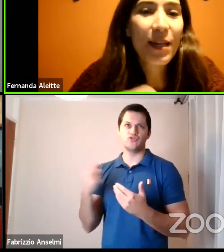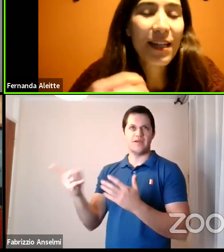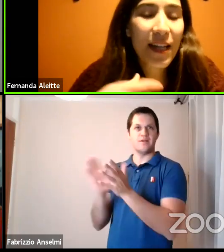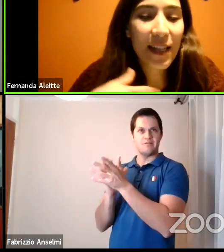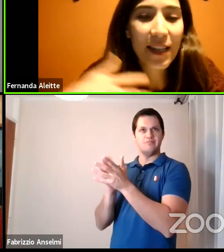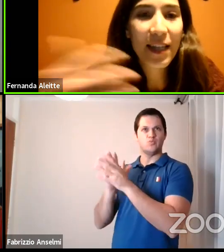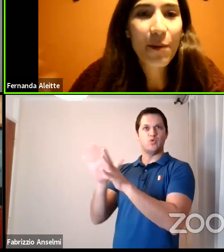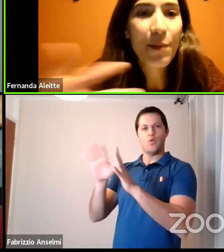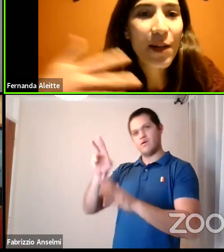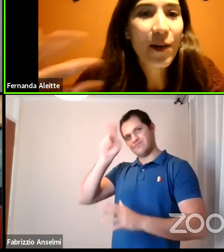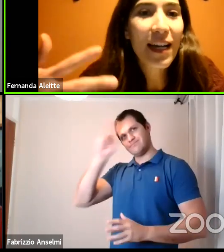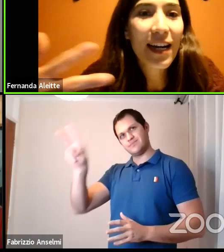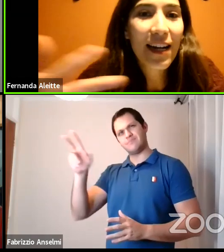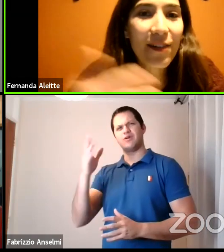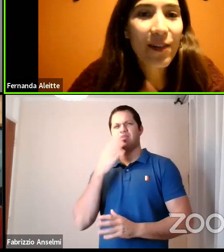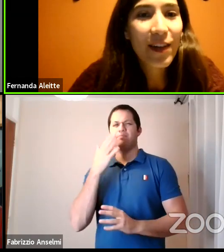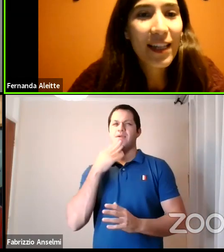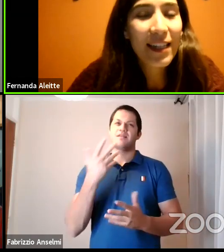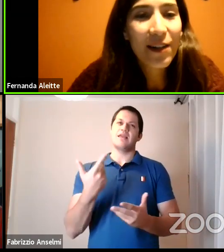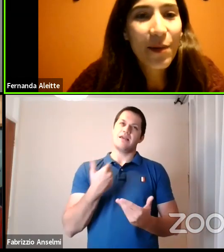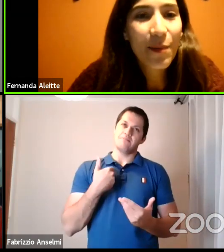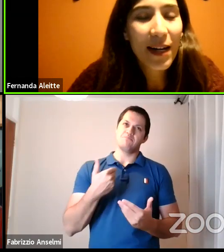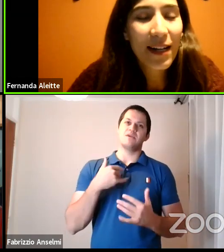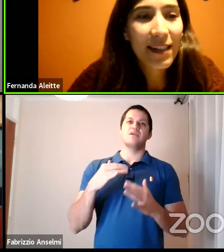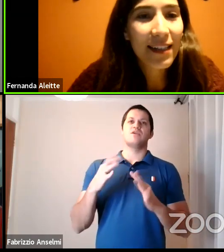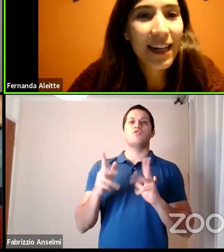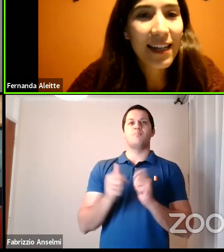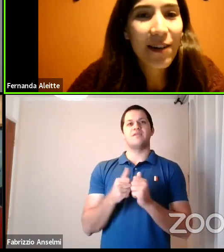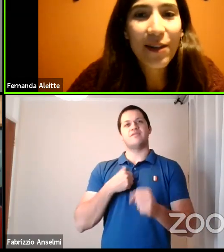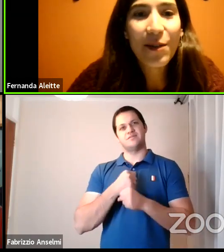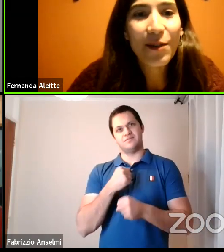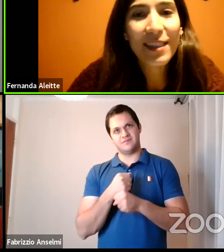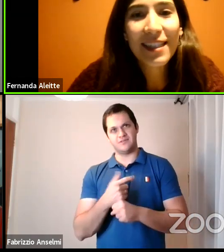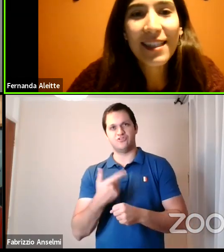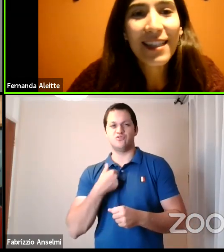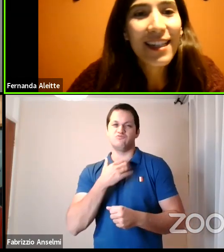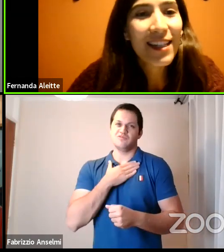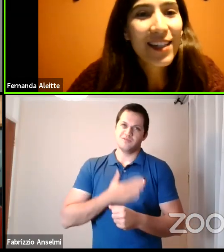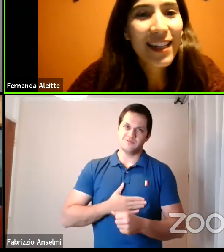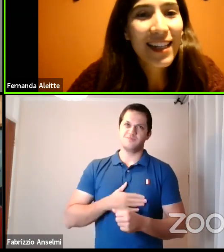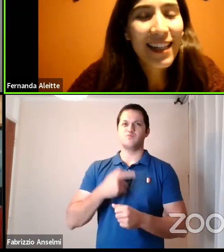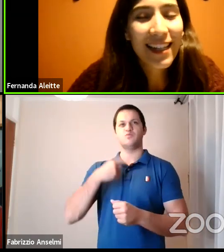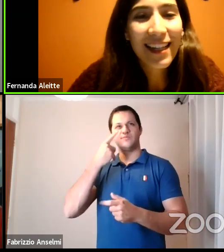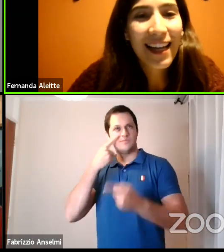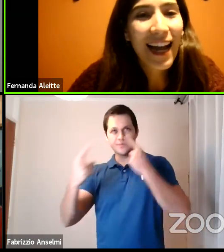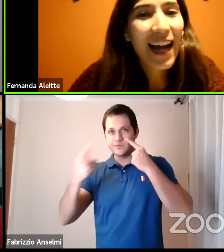general también entre mis colegas o con las que tengo más agrado de conocer,